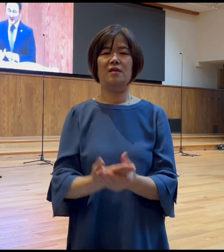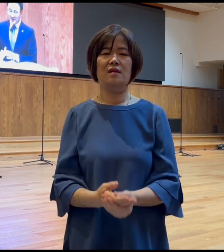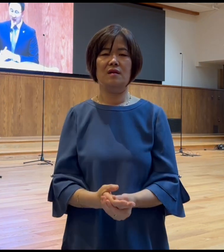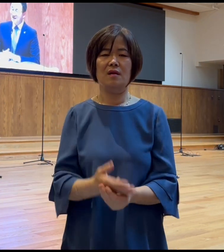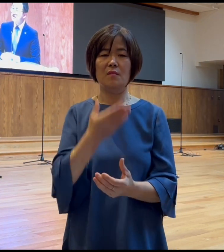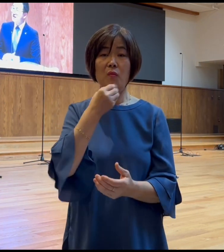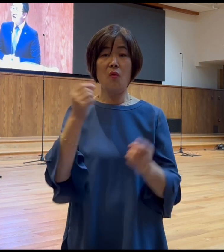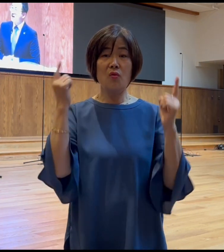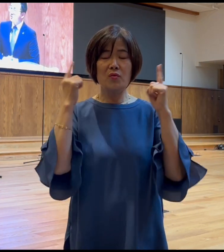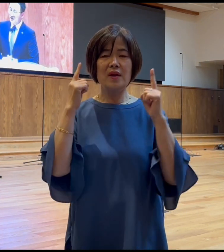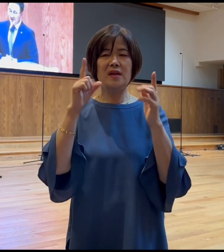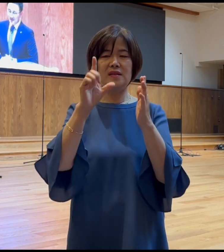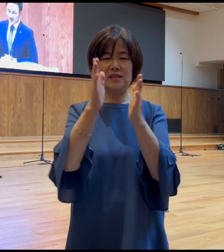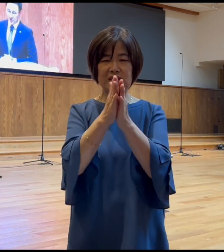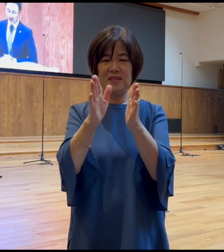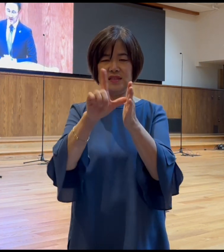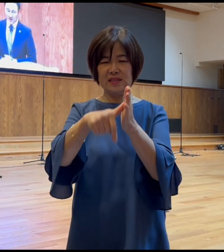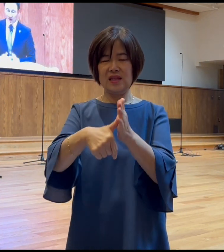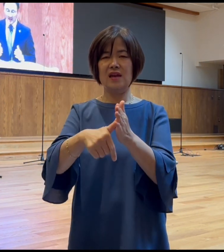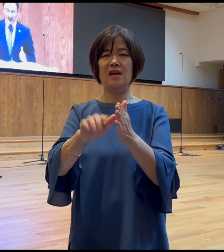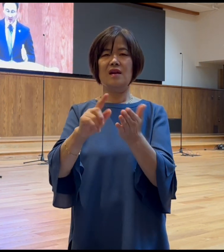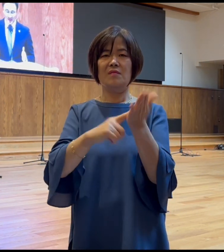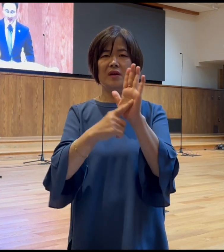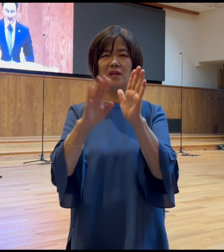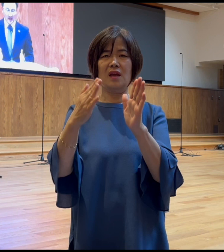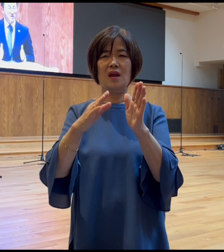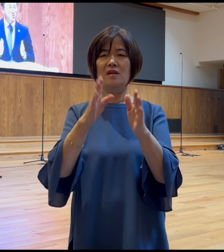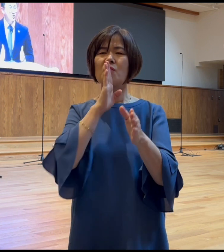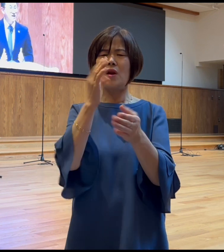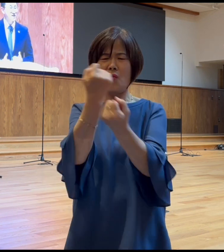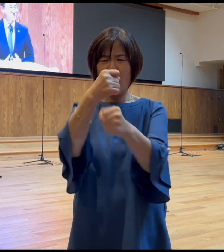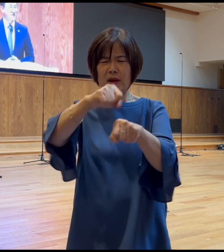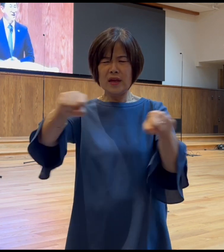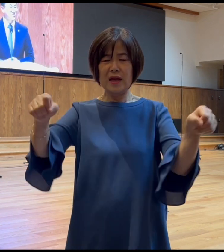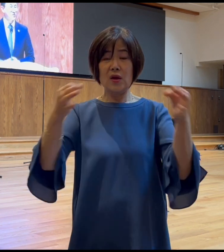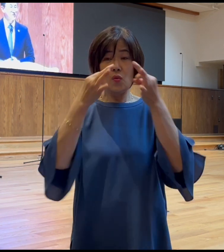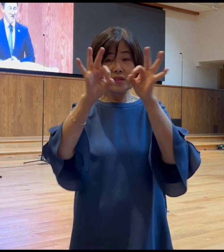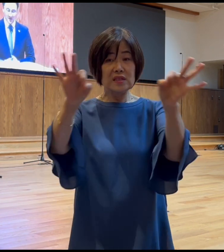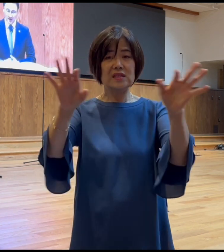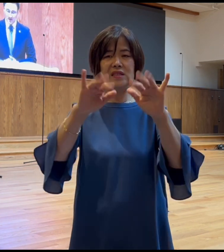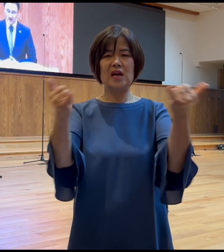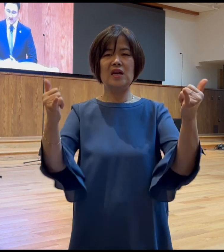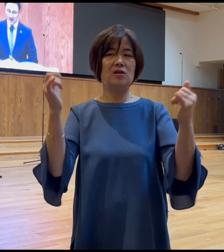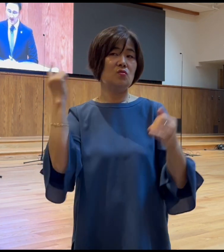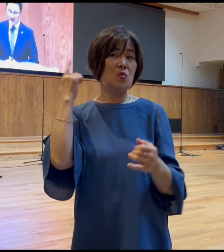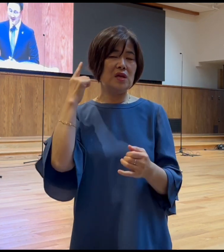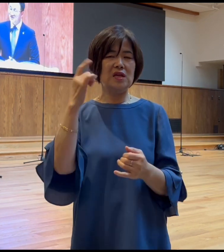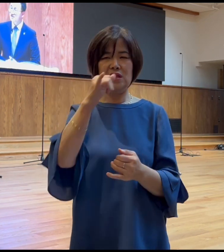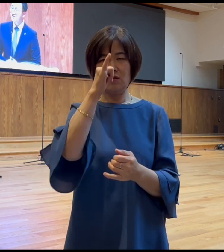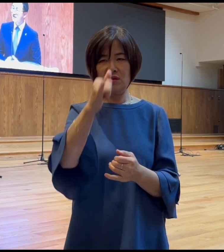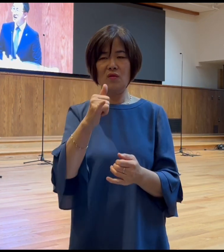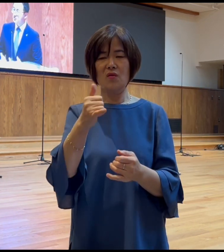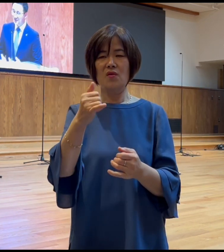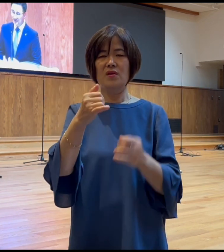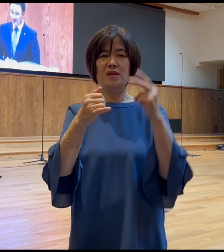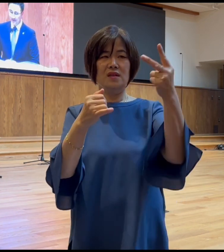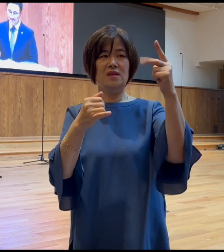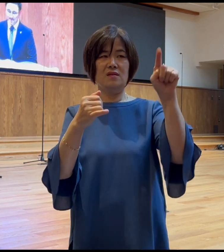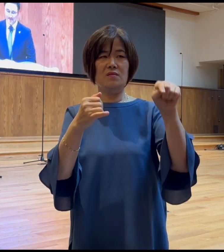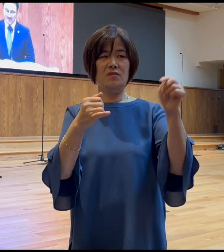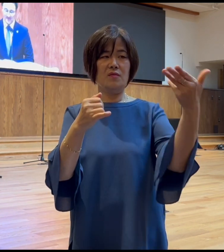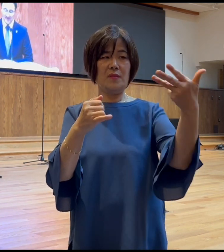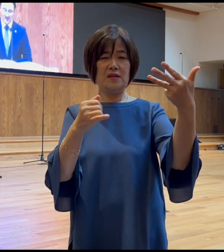복음의 시작을 밝힐 때 마가 요한은 우선 광야에 외치는 자의 소리가 있었다라고 2절에서 8절까지 말하고